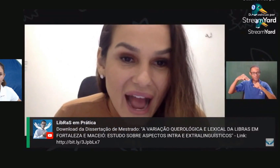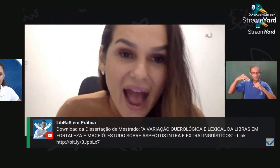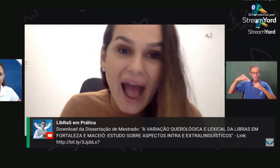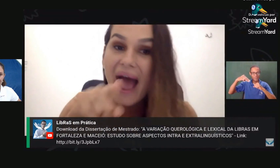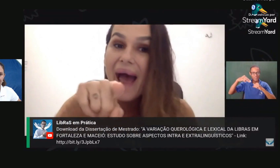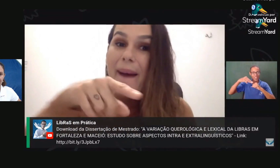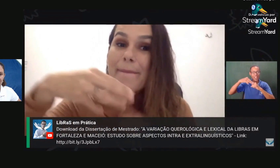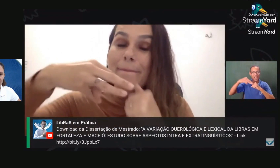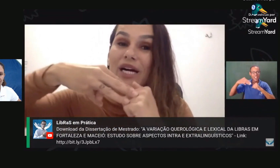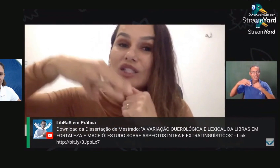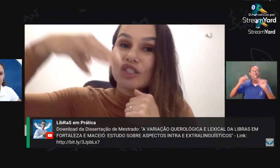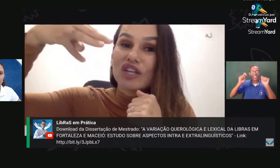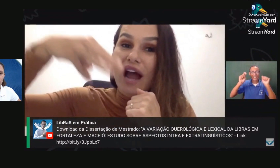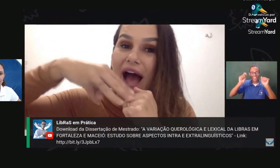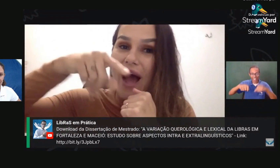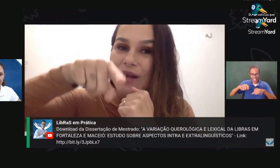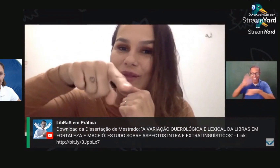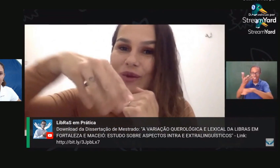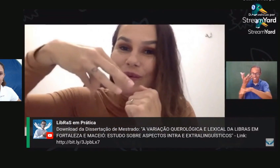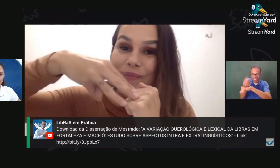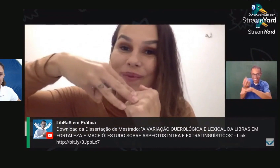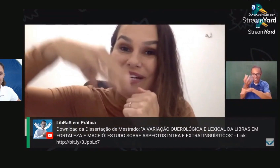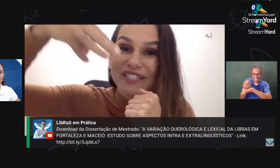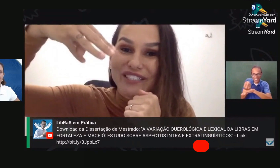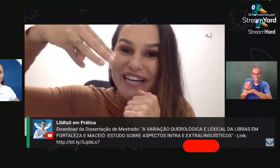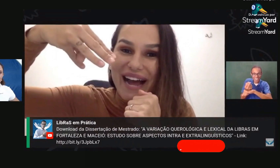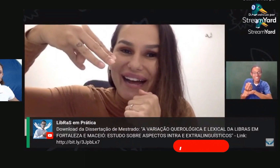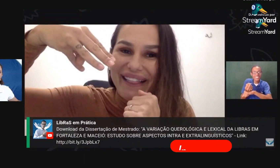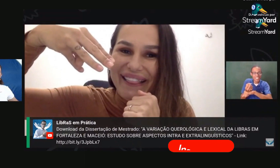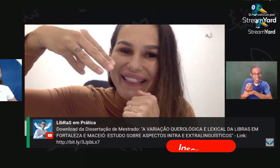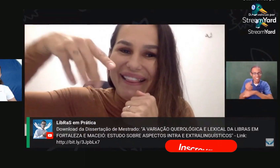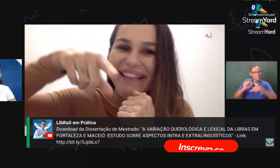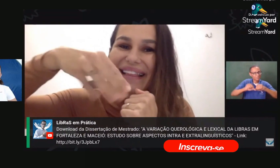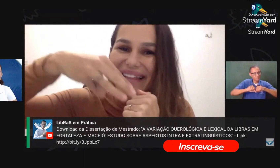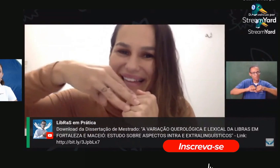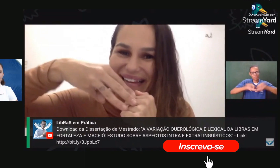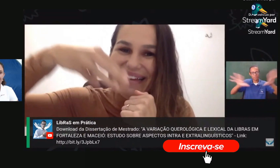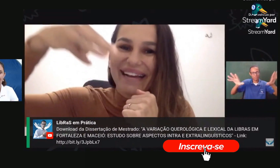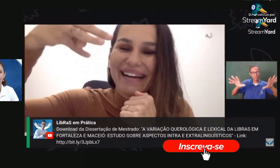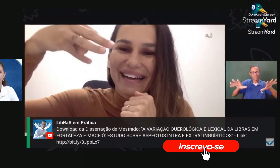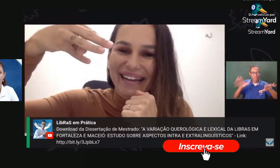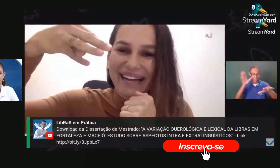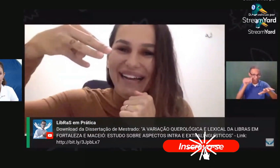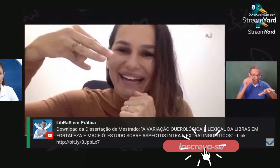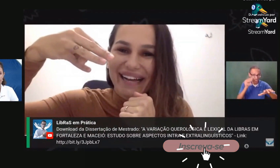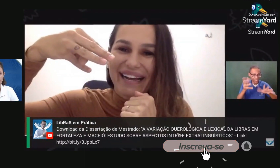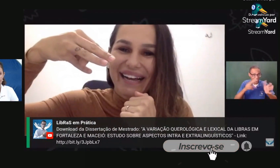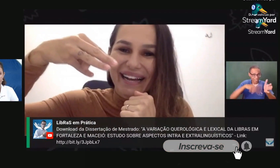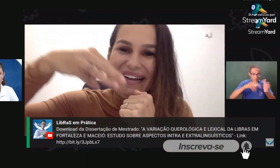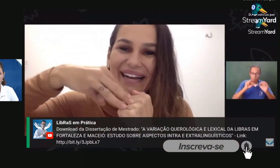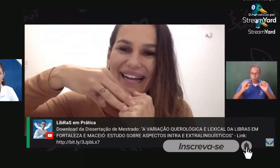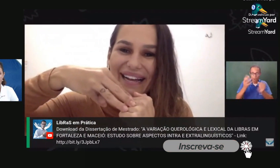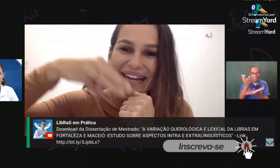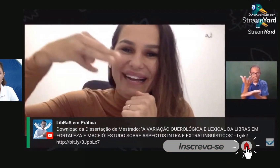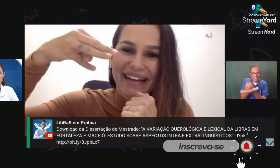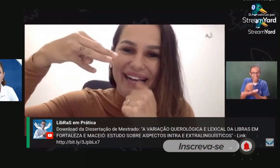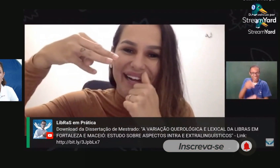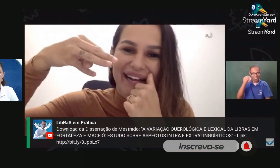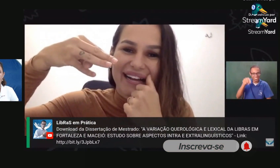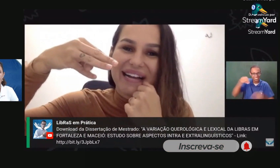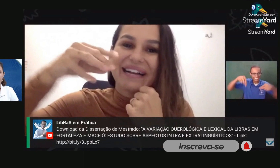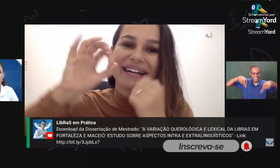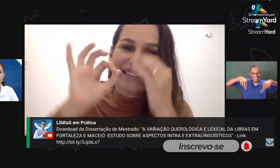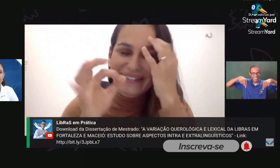Aqui está o link da dissertação de mestrado. Isso. Esse é o mestrado. As